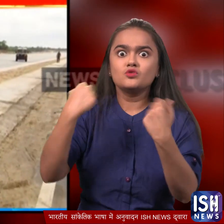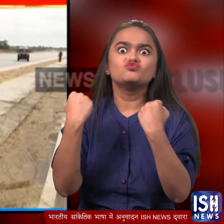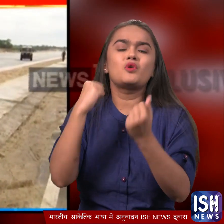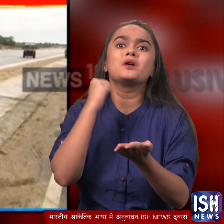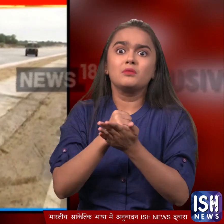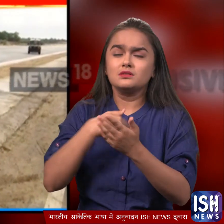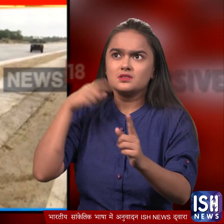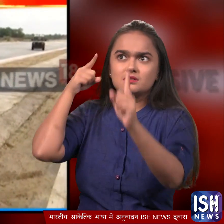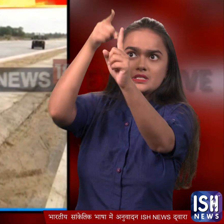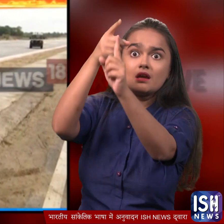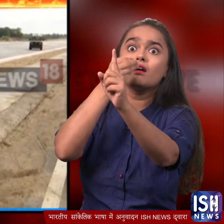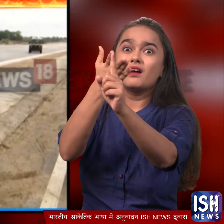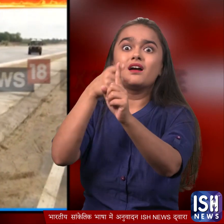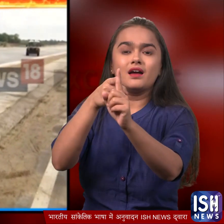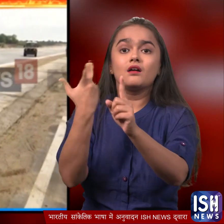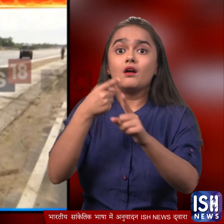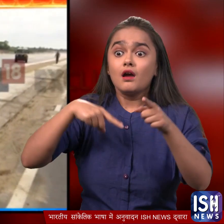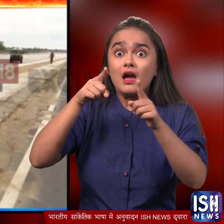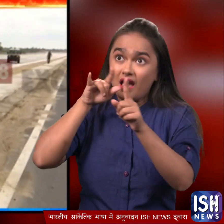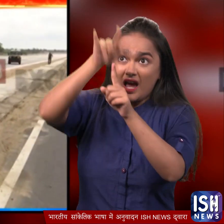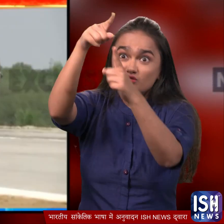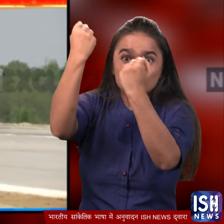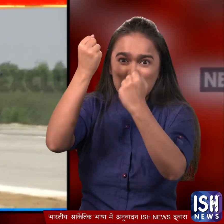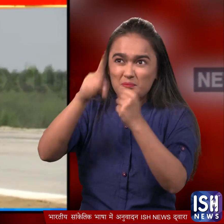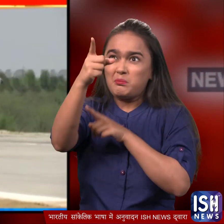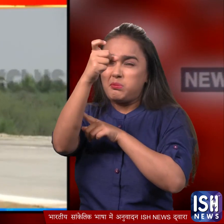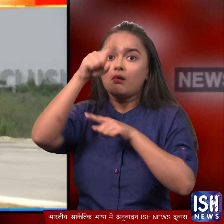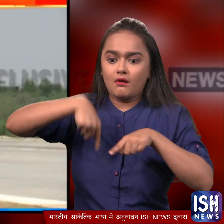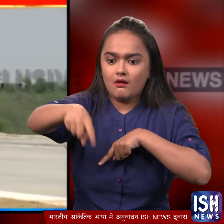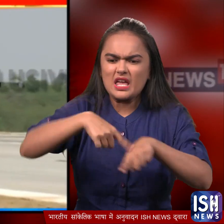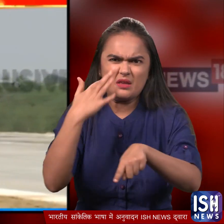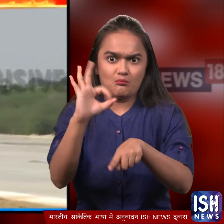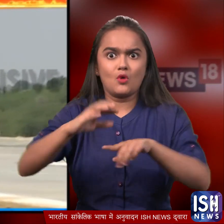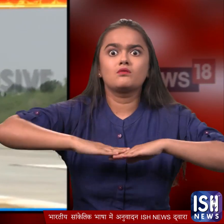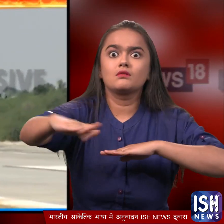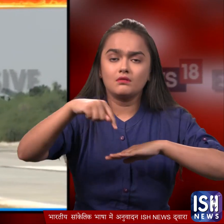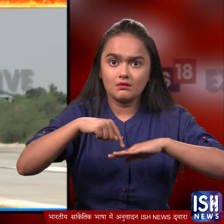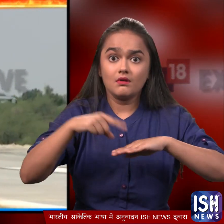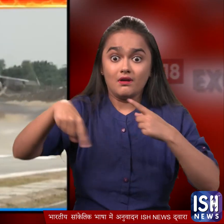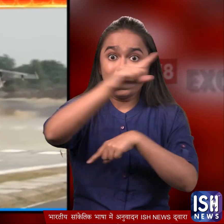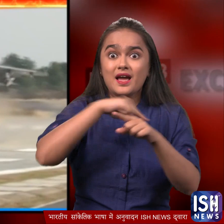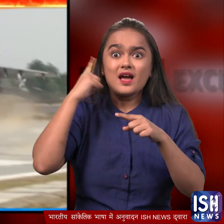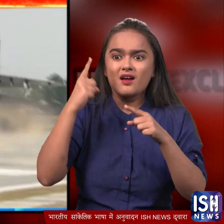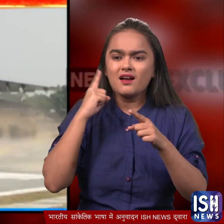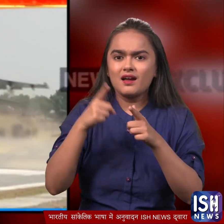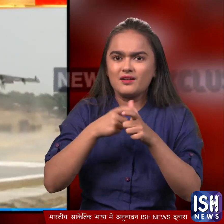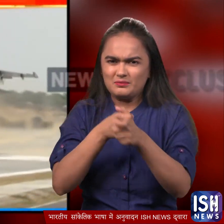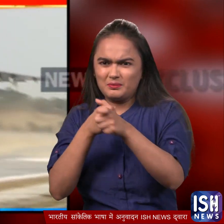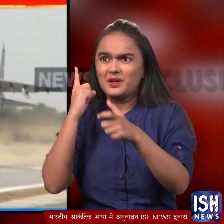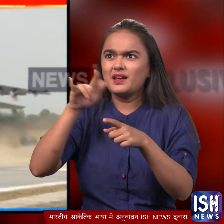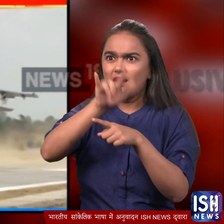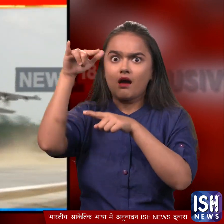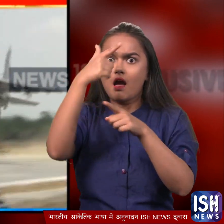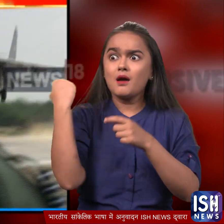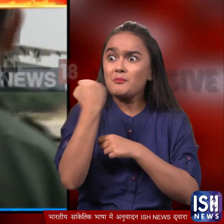टारगेट करना होता है, और ऐसे में सबसे पहले टारगेट किया जाता है रनवे को। एक एक कर सुखोई और जगुआर जैसे लड़ाकू विमान इस हवाई पट्टी पर उतरे